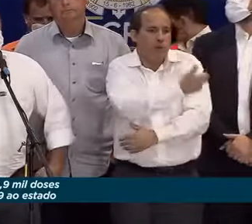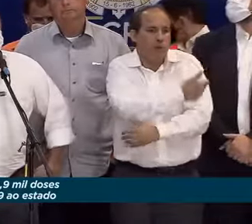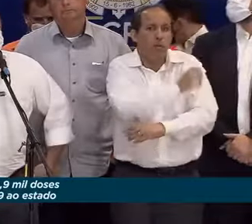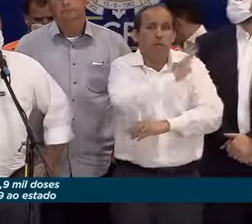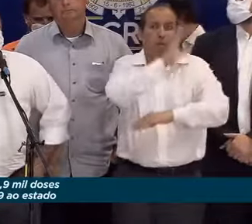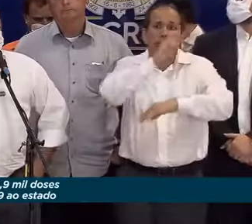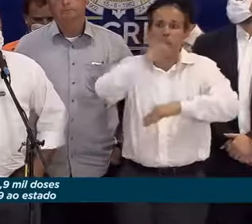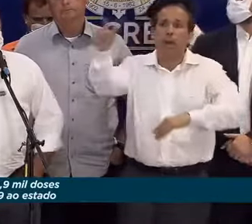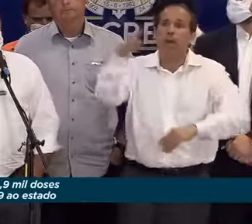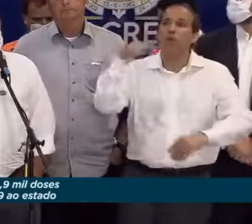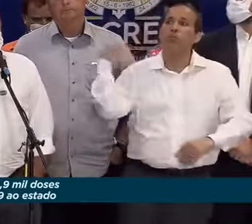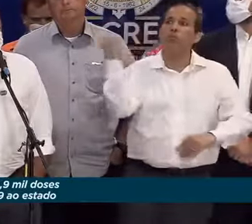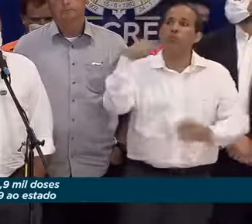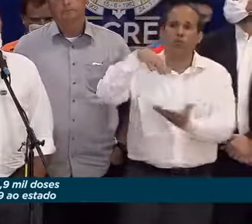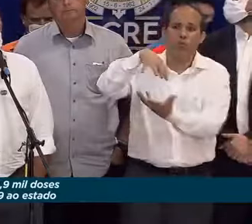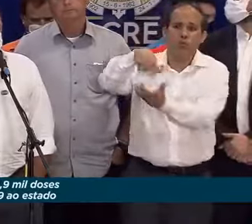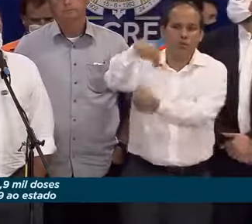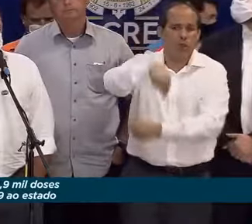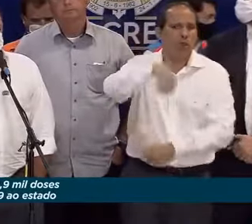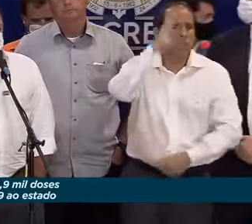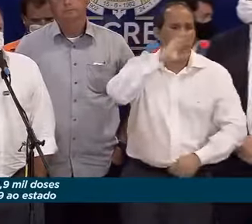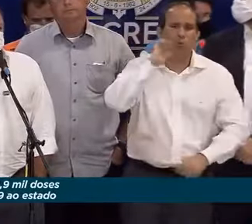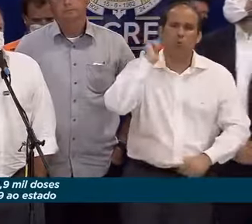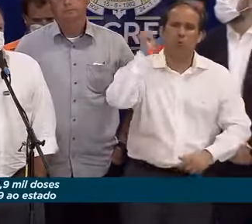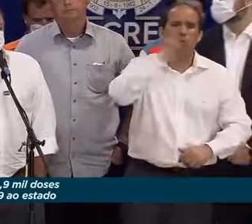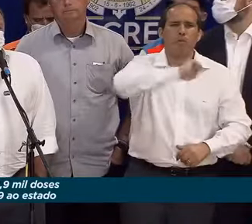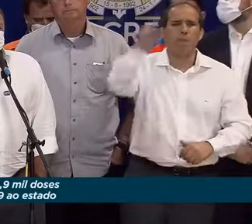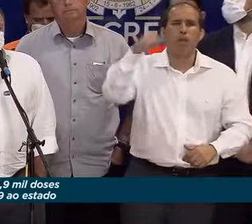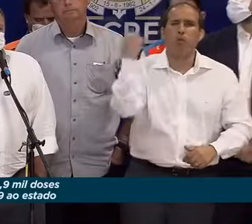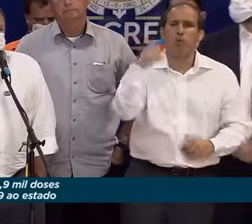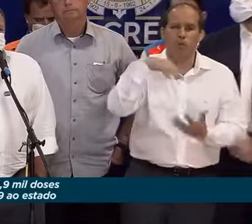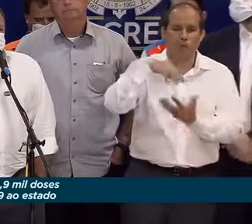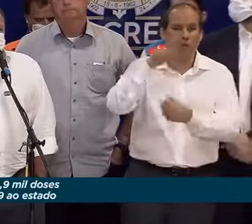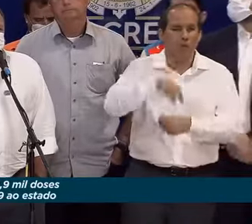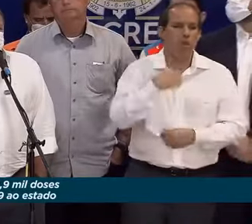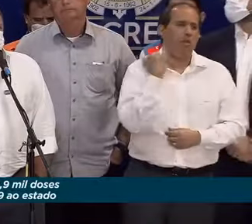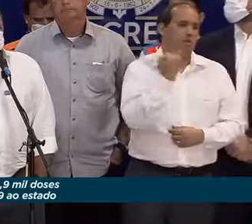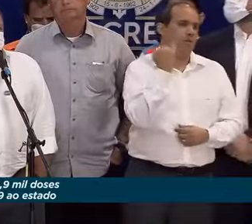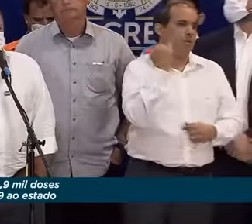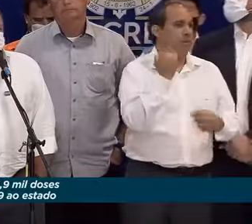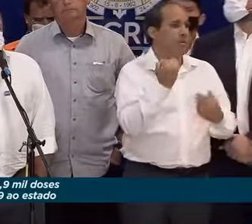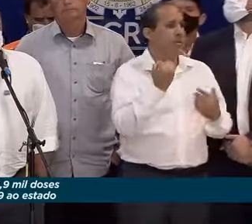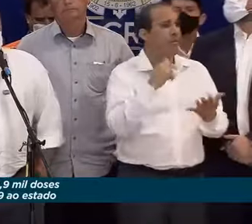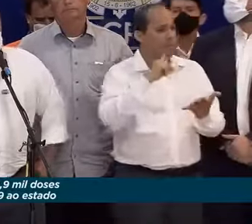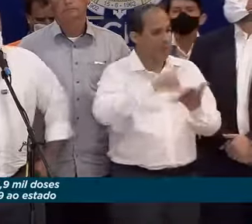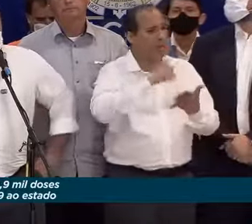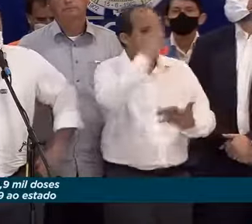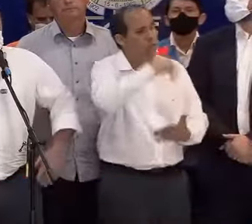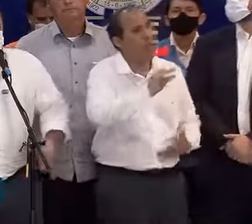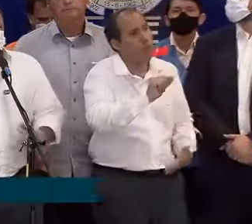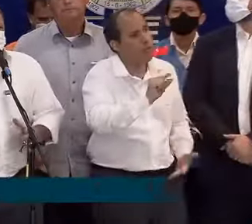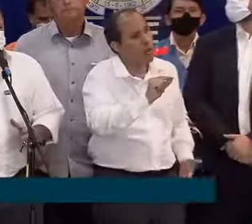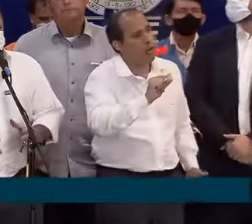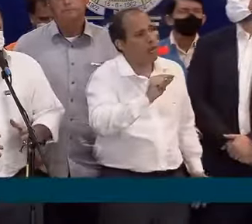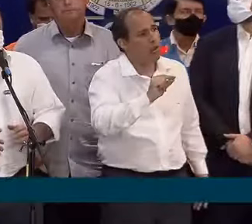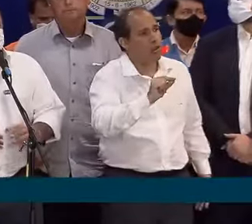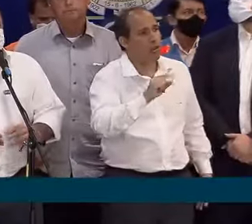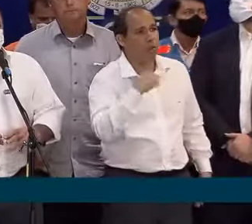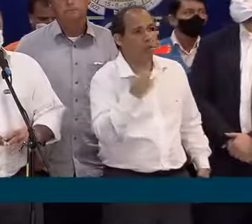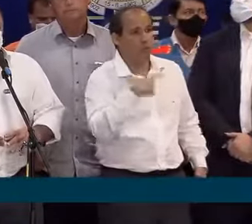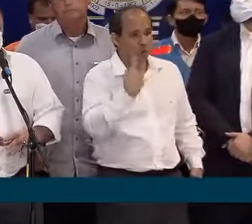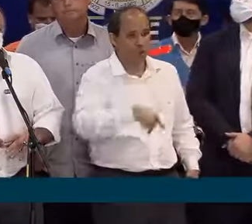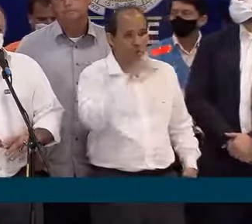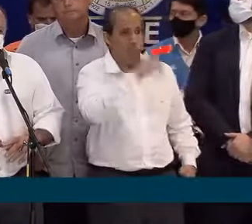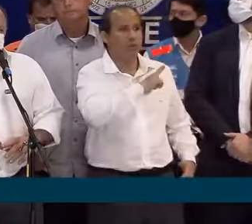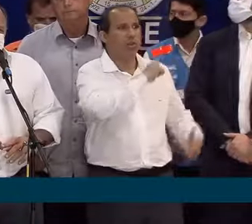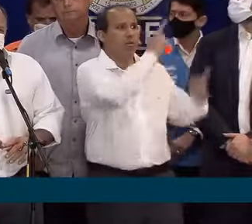mundo. E isso é muito importante. Isso demonstra a nossa... O quê? Demonstra que nós temos tradição